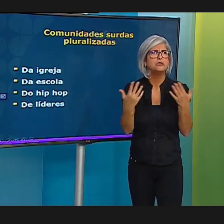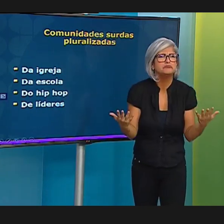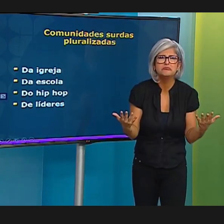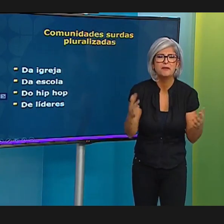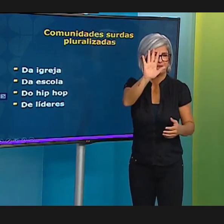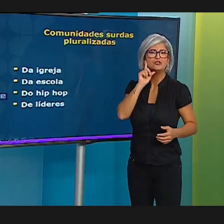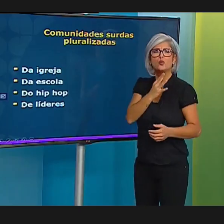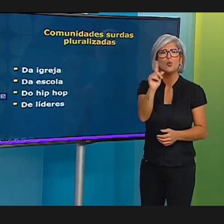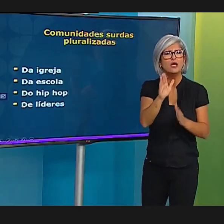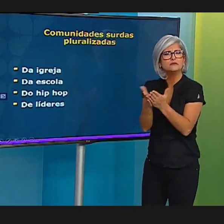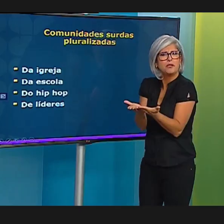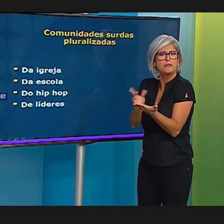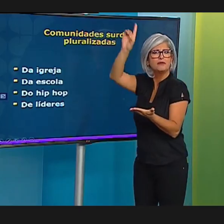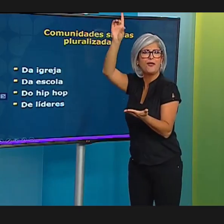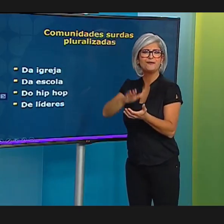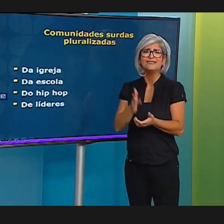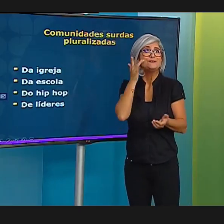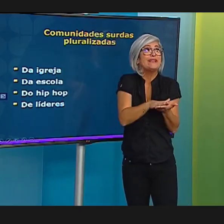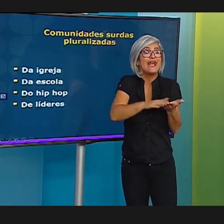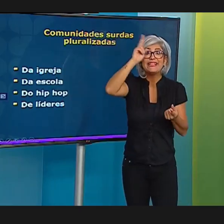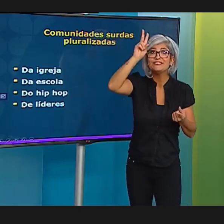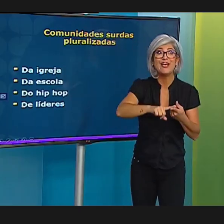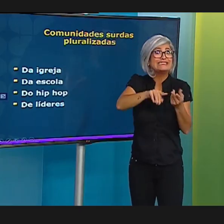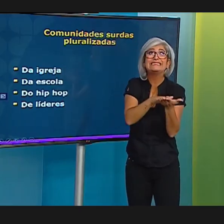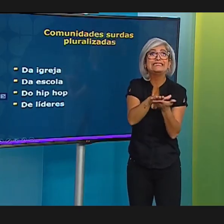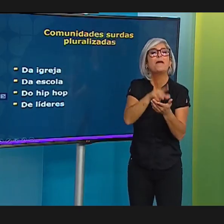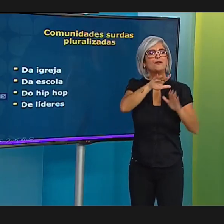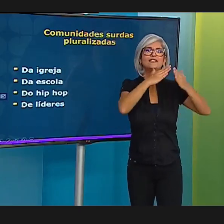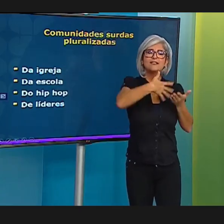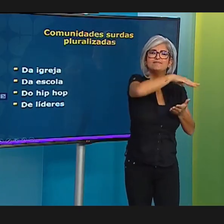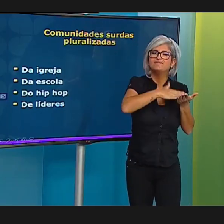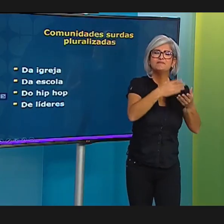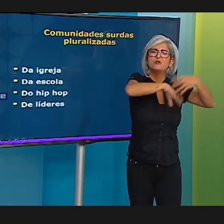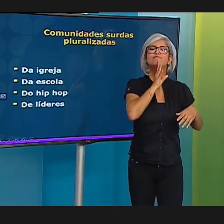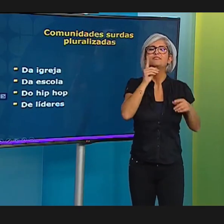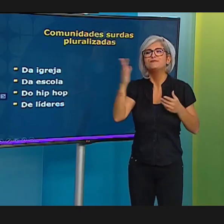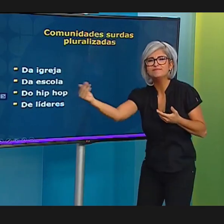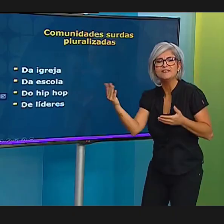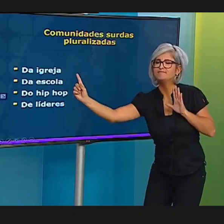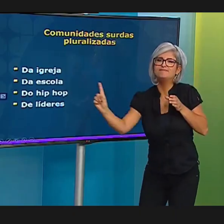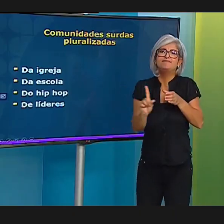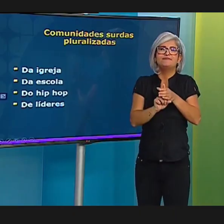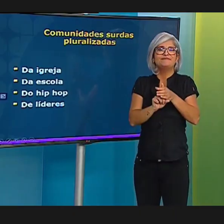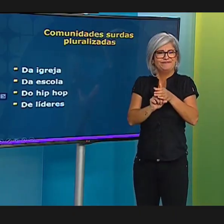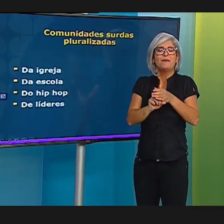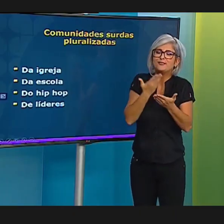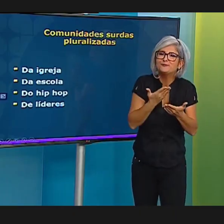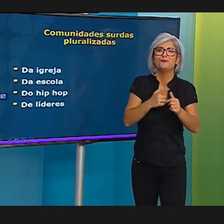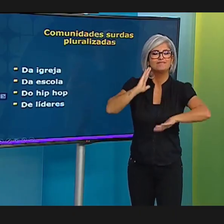Da igreja. O surdo, muitas vezes, não tem conhecimento da palavra de Deus, não tem esse conhecimento histórico, por isso, então, através da comunicação com o intérprete, que o convida para fazer parte